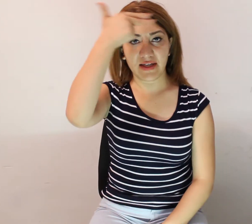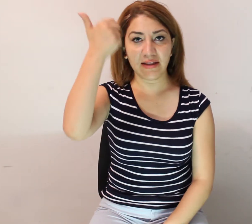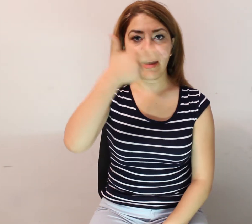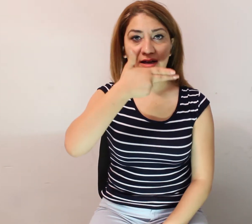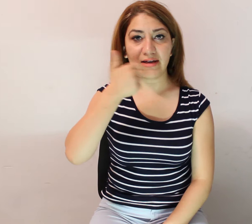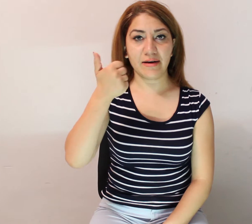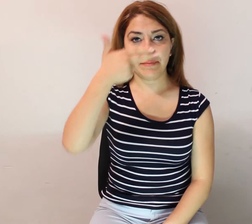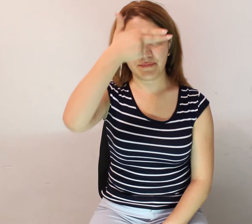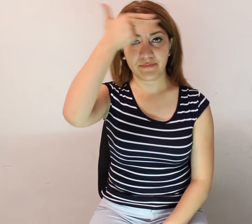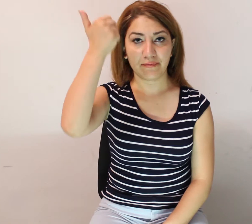Իտալիա,